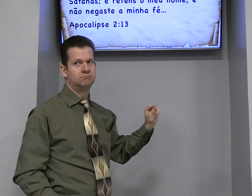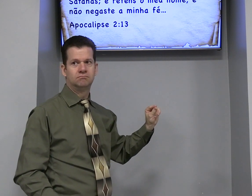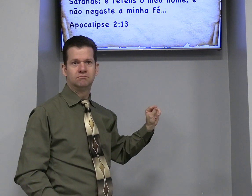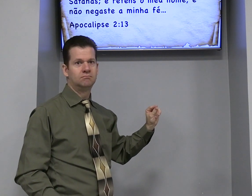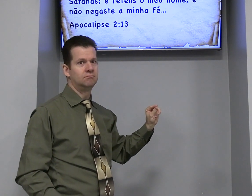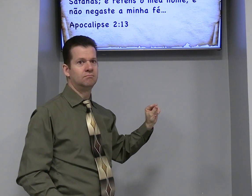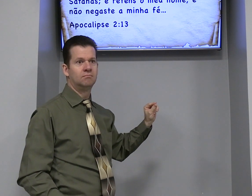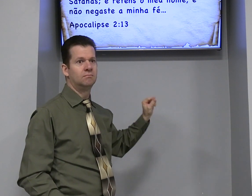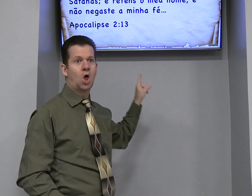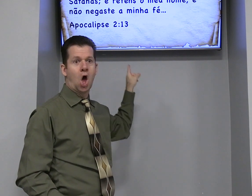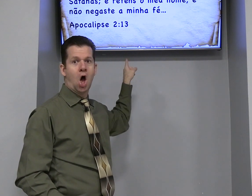O trono de quem?